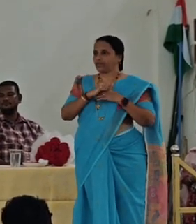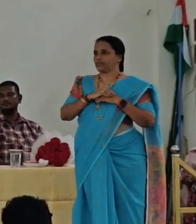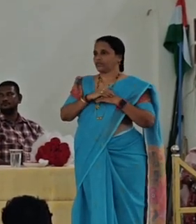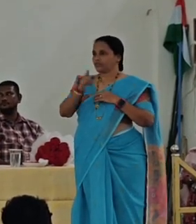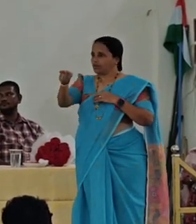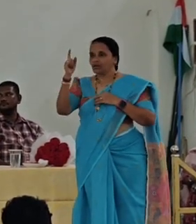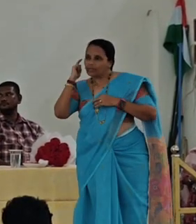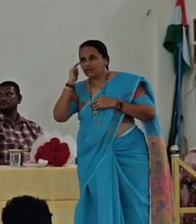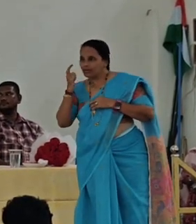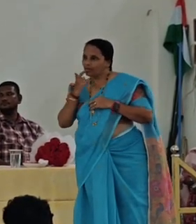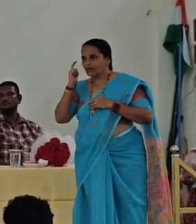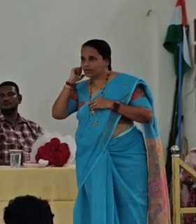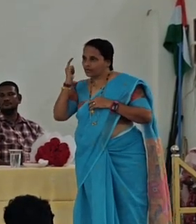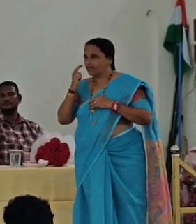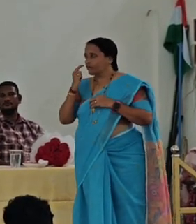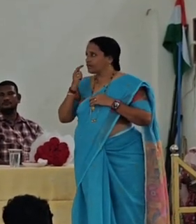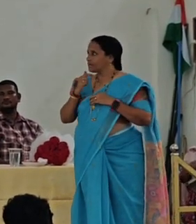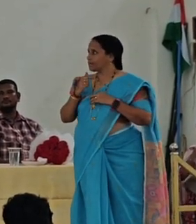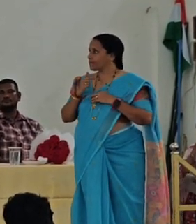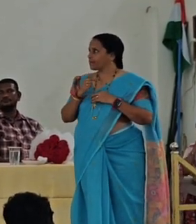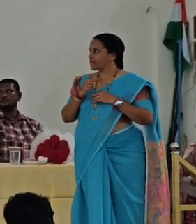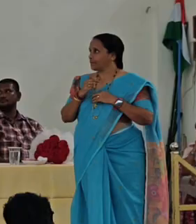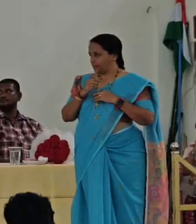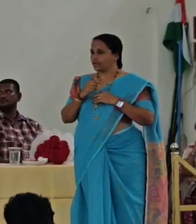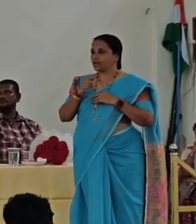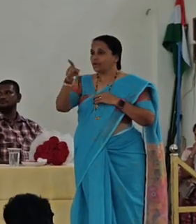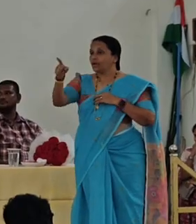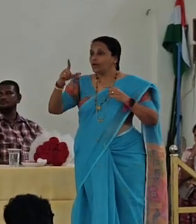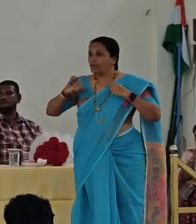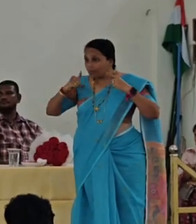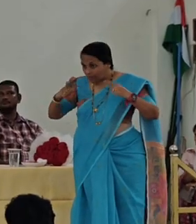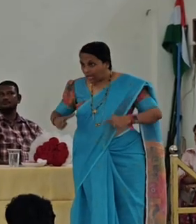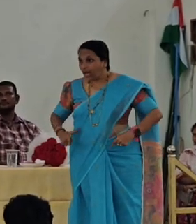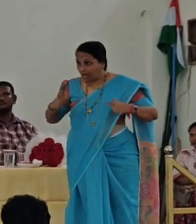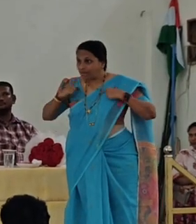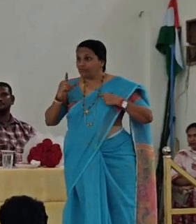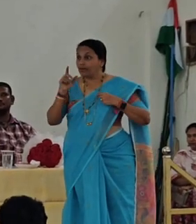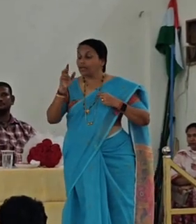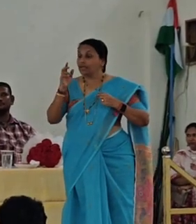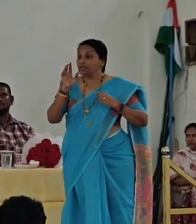తీసుకున్నప్పుడు వాళ్ళ యొక్క భవిష్యత్తు చిన్నప్పుడు